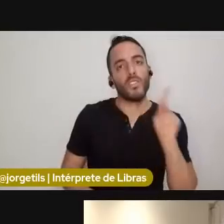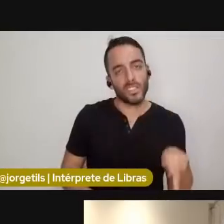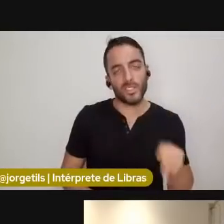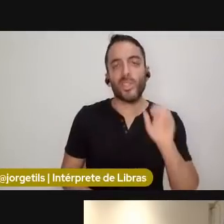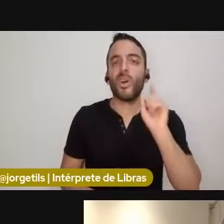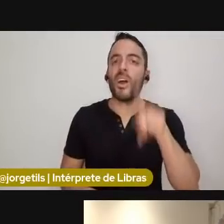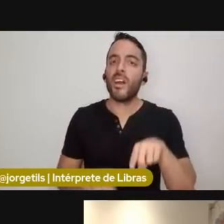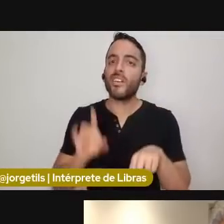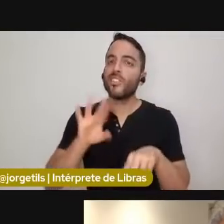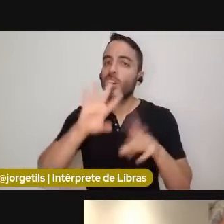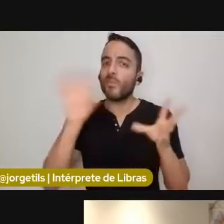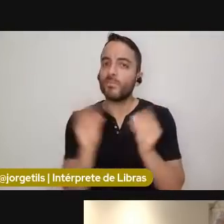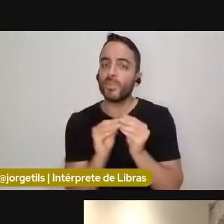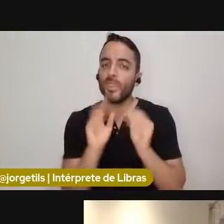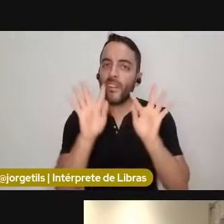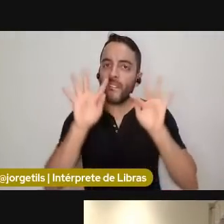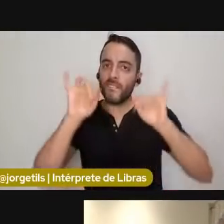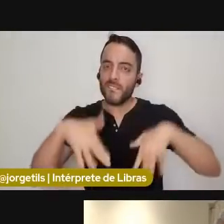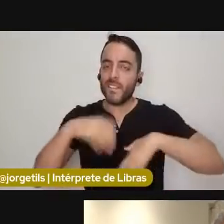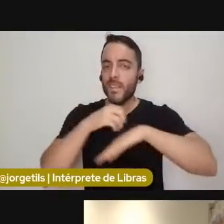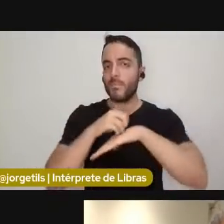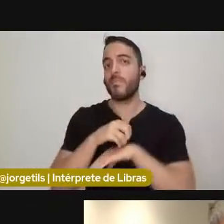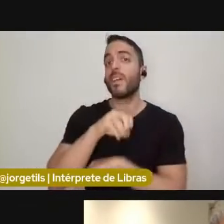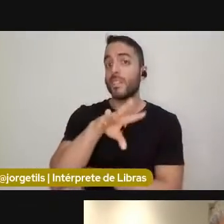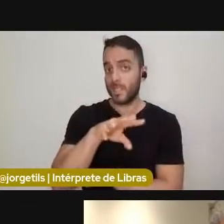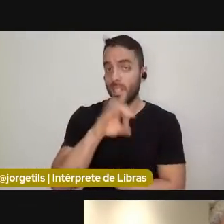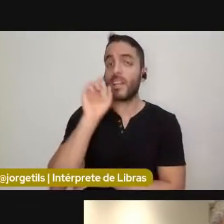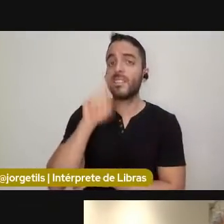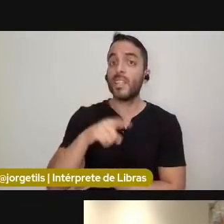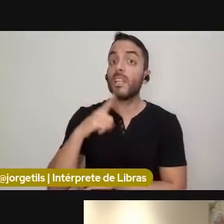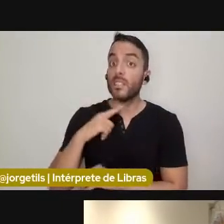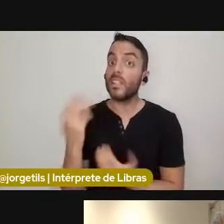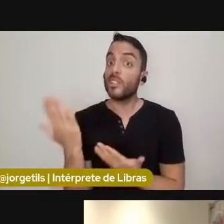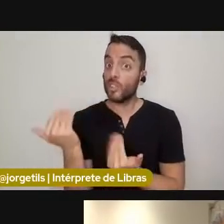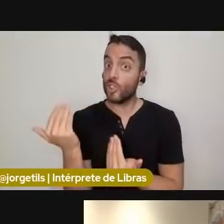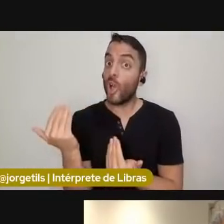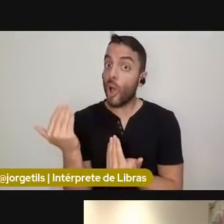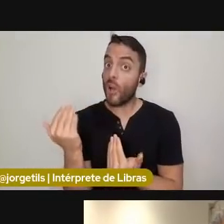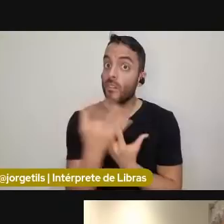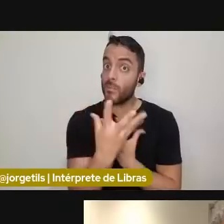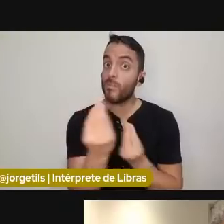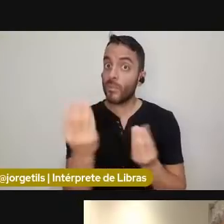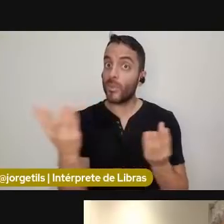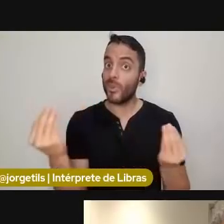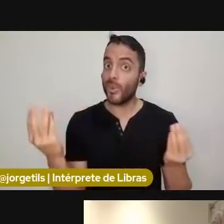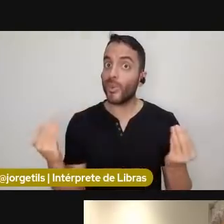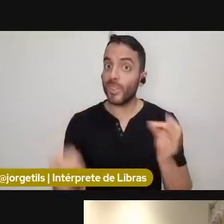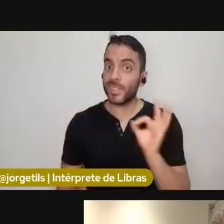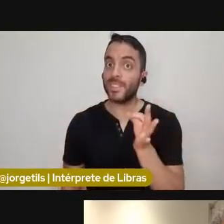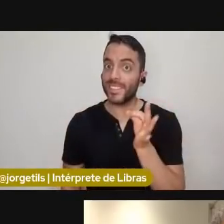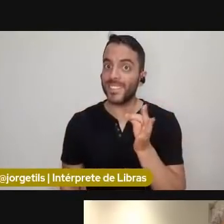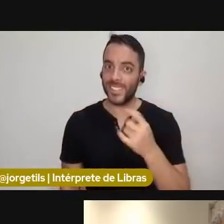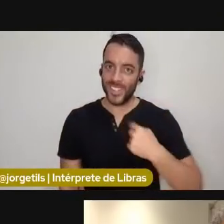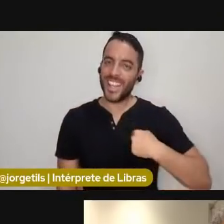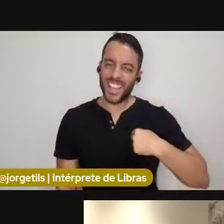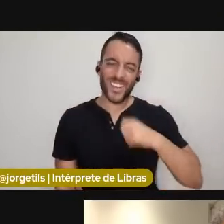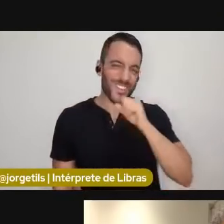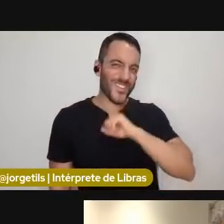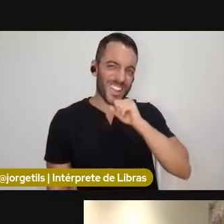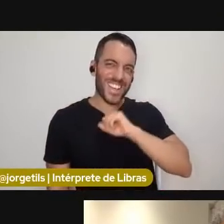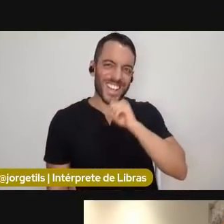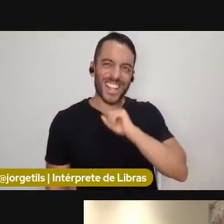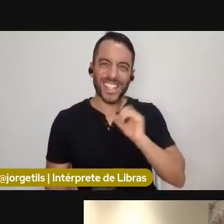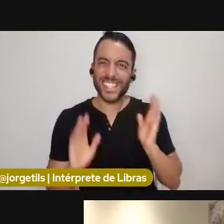terminar deixando essa mensagem. Tem muitos jovens aqui, né? Eu sou bastante velho para ficar